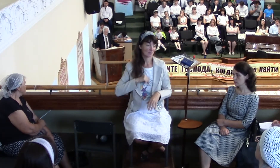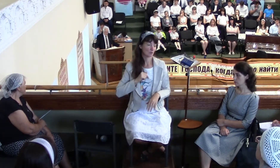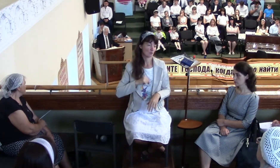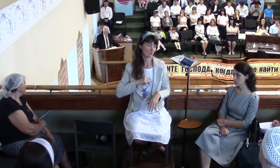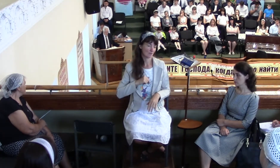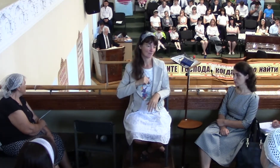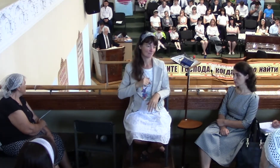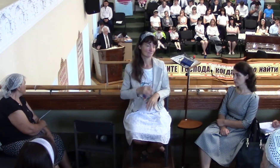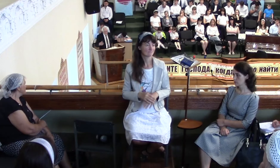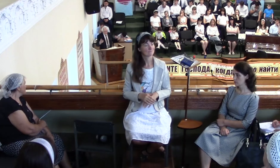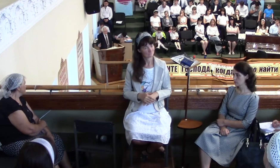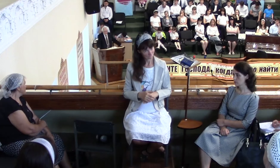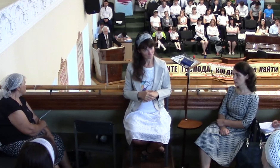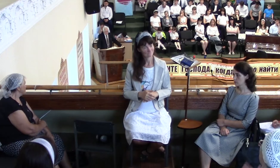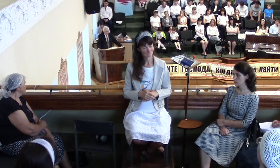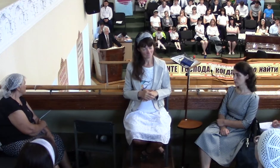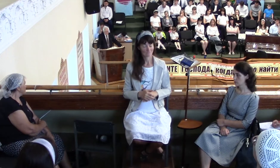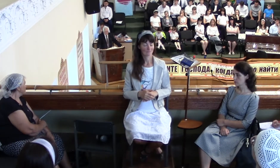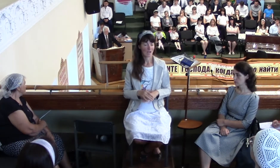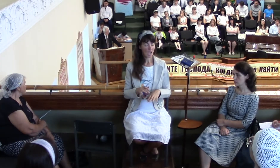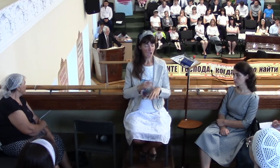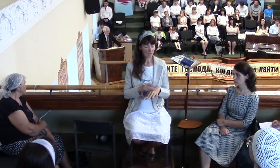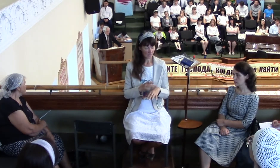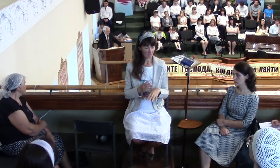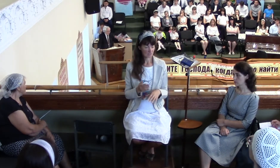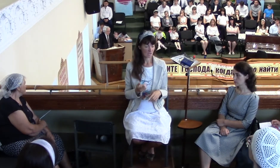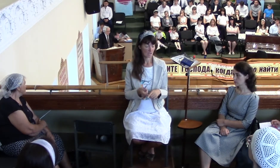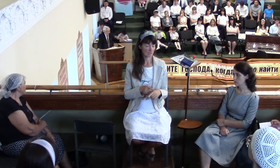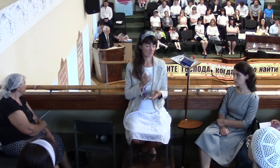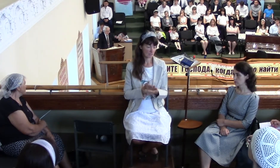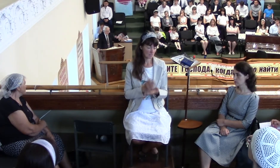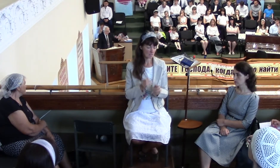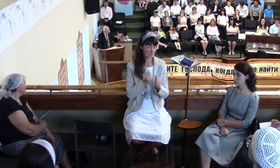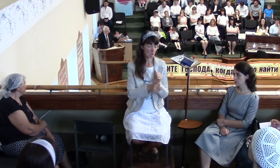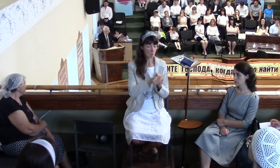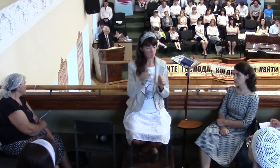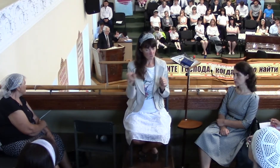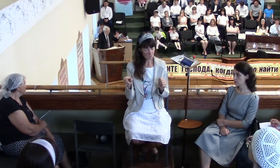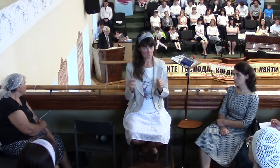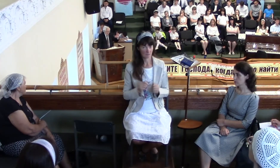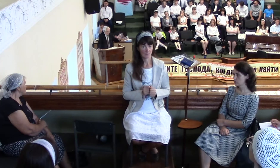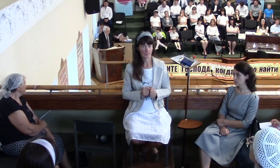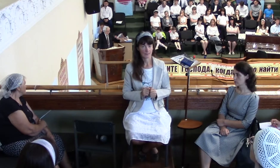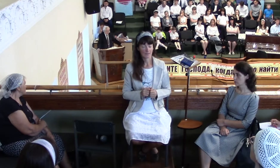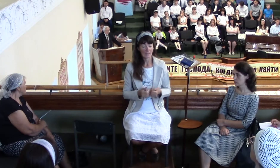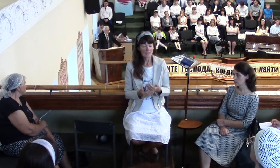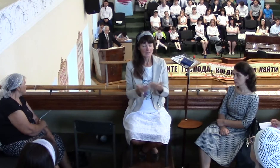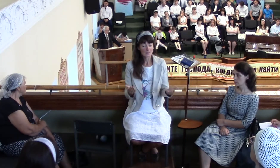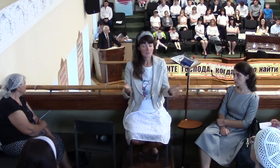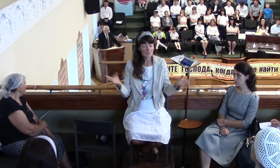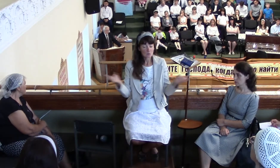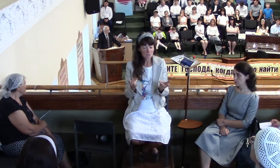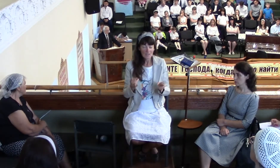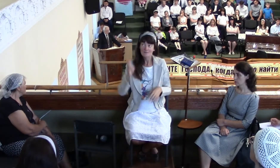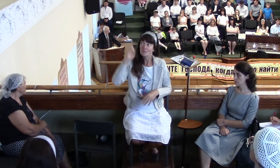Она есть. Она есть у каждого. И вот приближаясь к этому, мы сегодня нуждаемся в этом Божьем